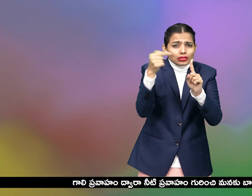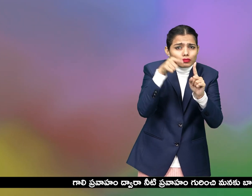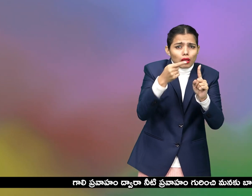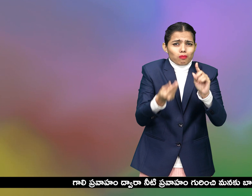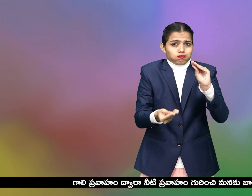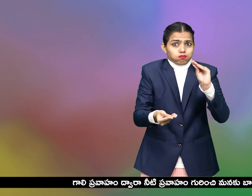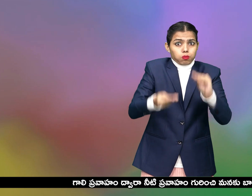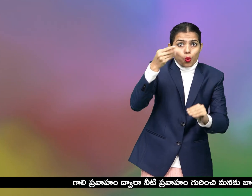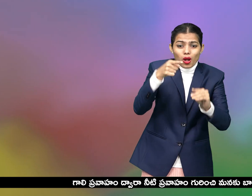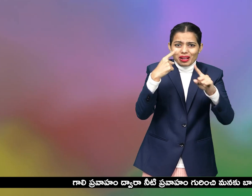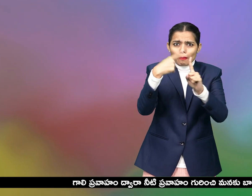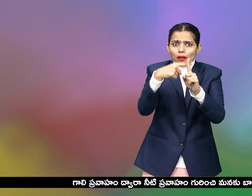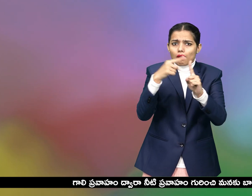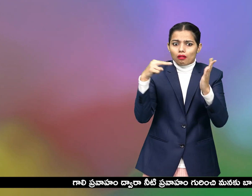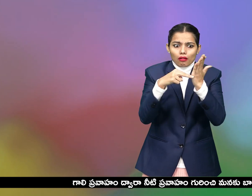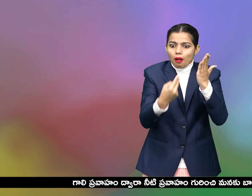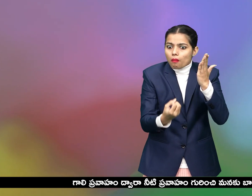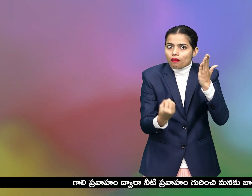గురించి మనకు బాగా తెలుసు.